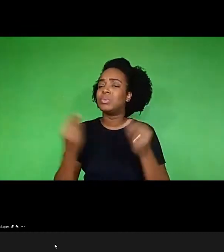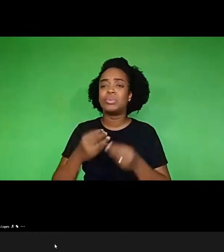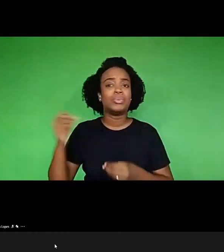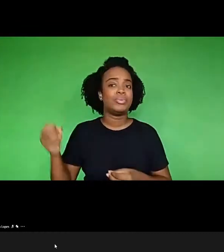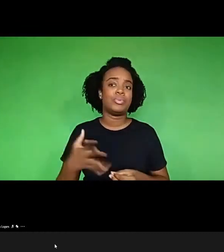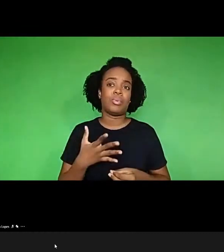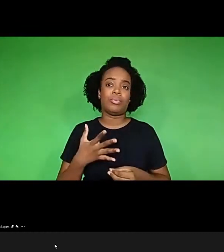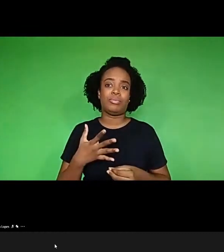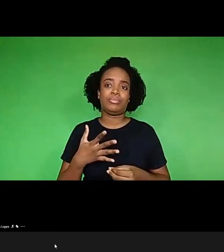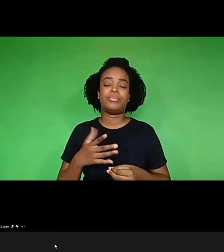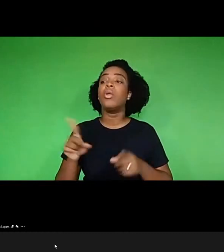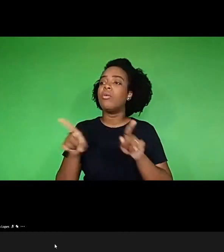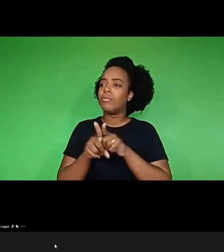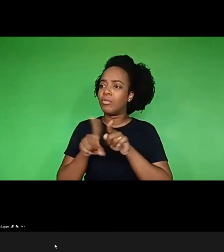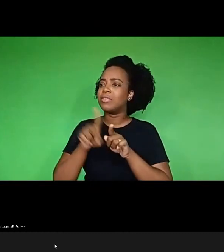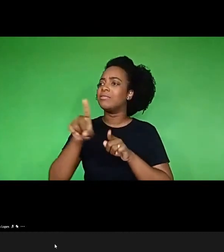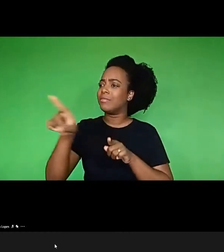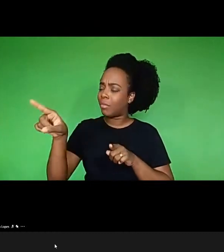vocês. Então,